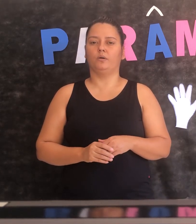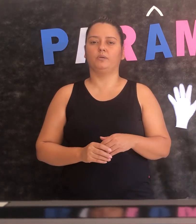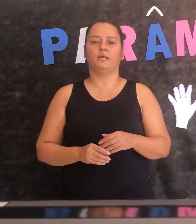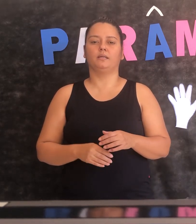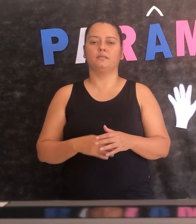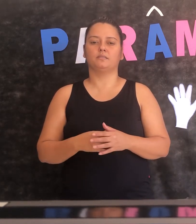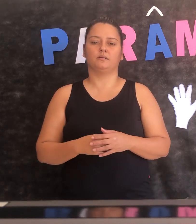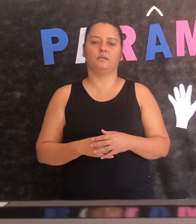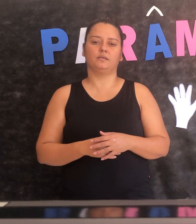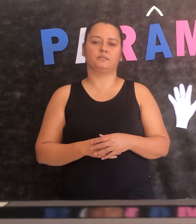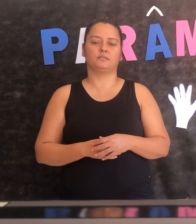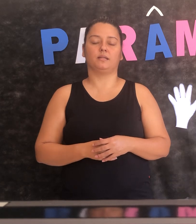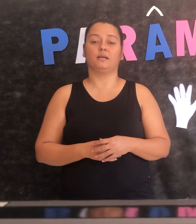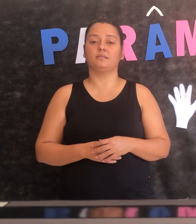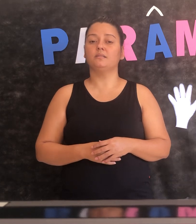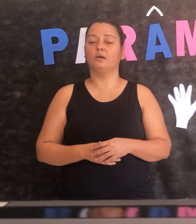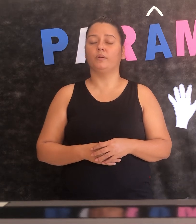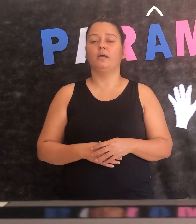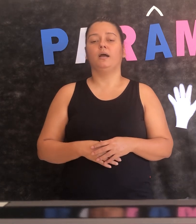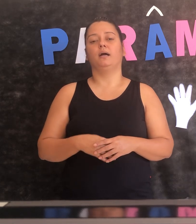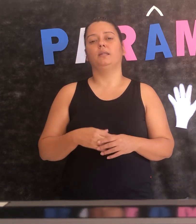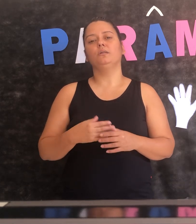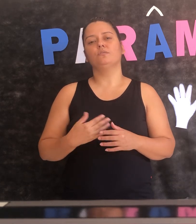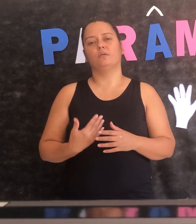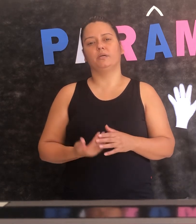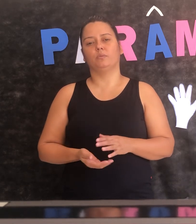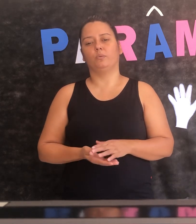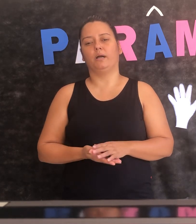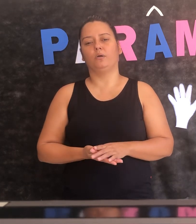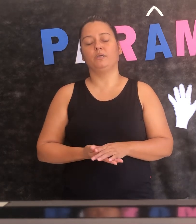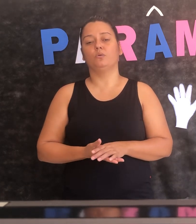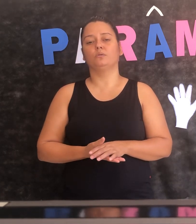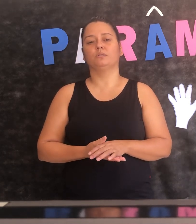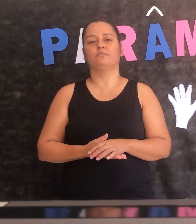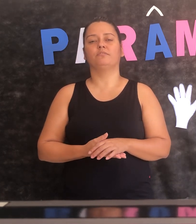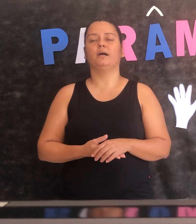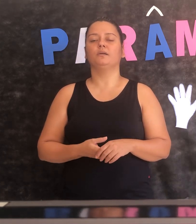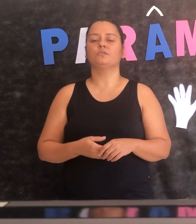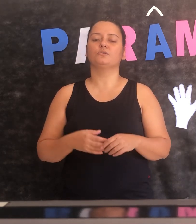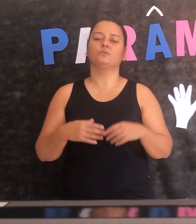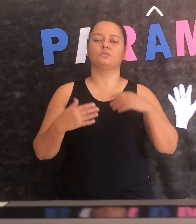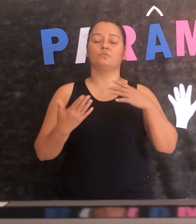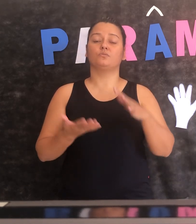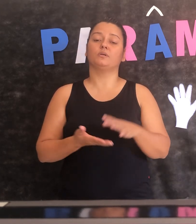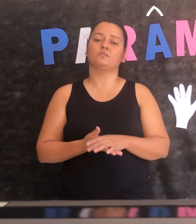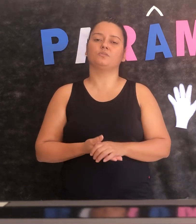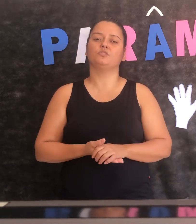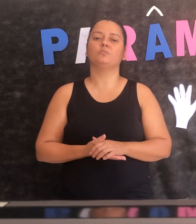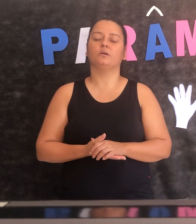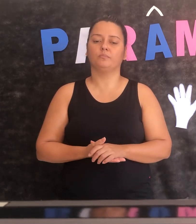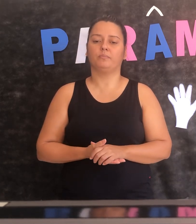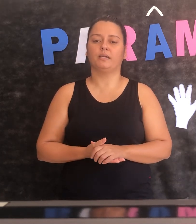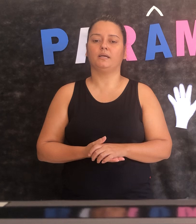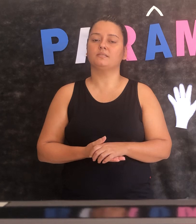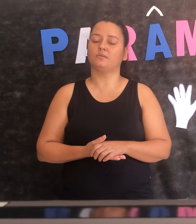que realiza esses sinais? Não. Além do alfabeto manual, encontra várias outras configurações de mão para realizar um